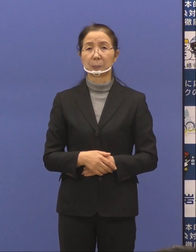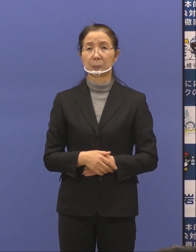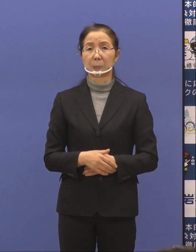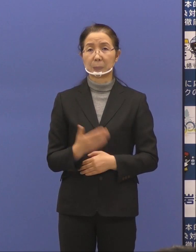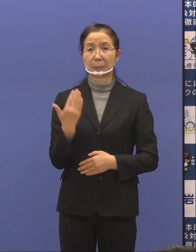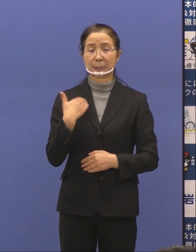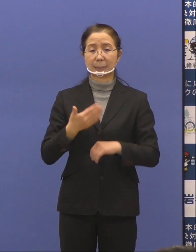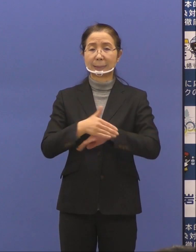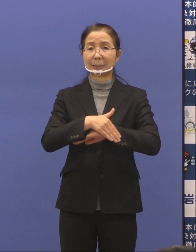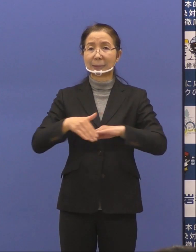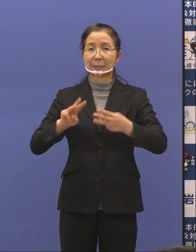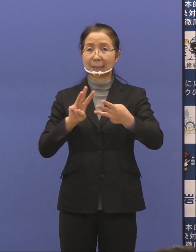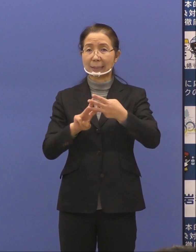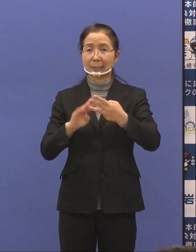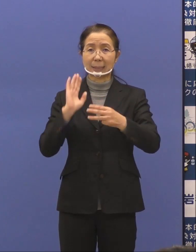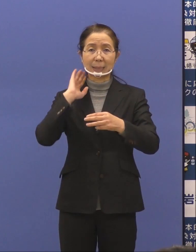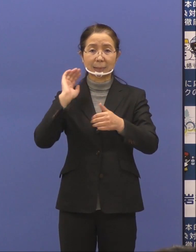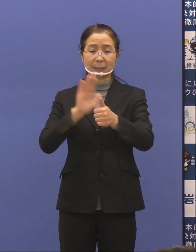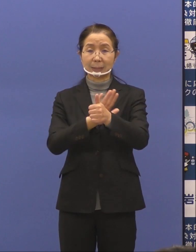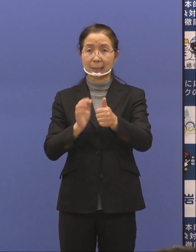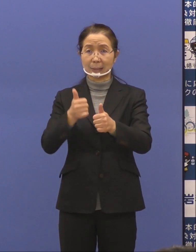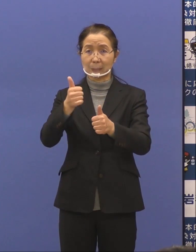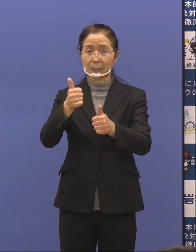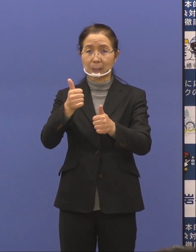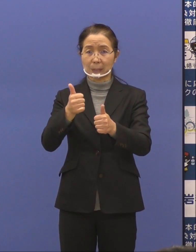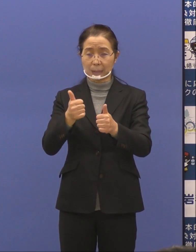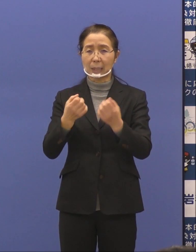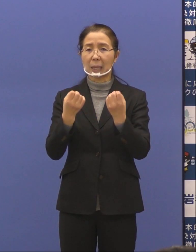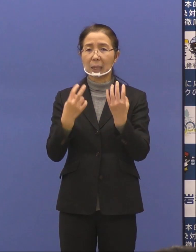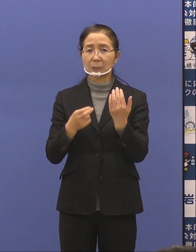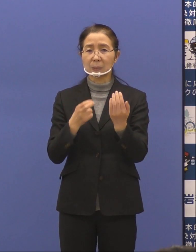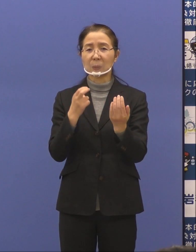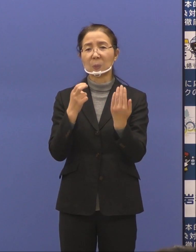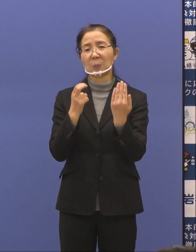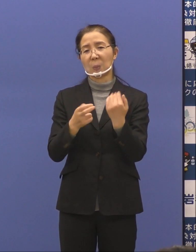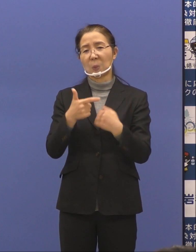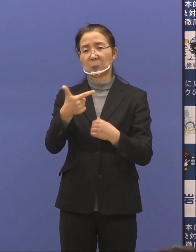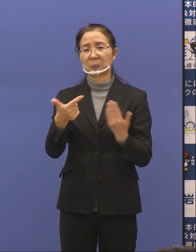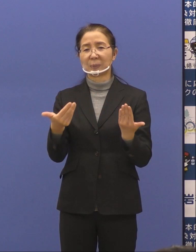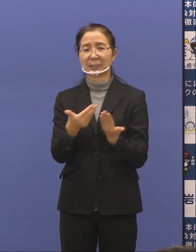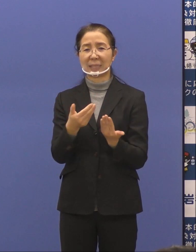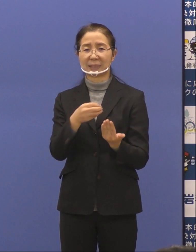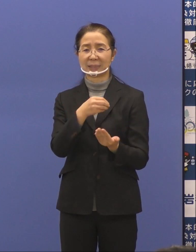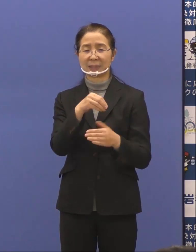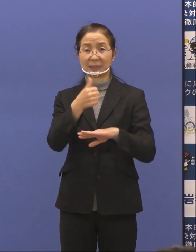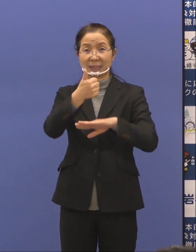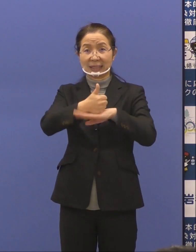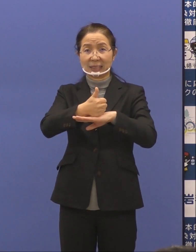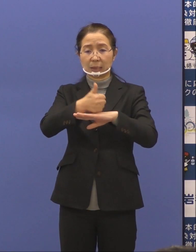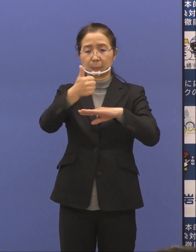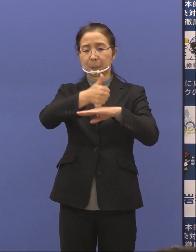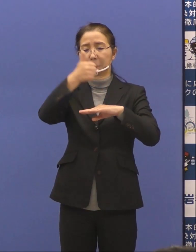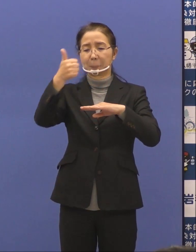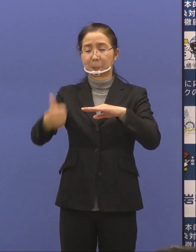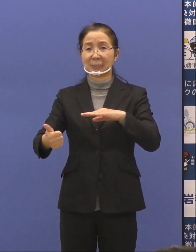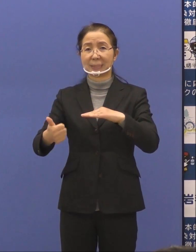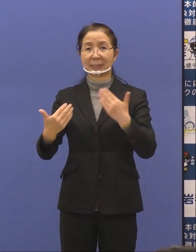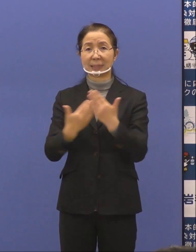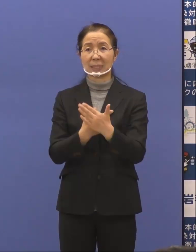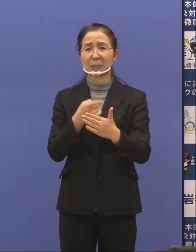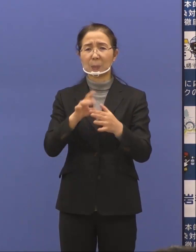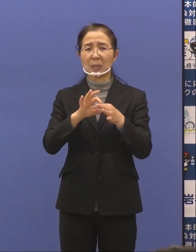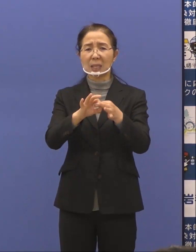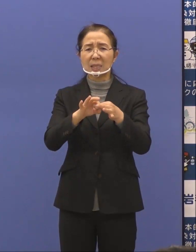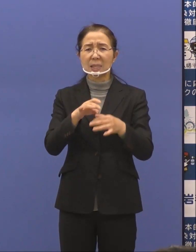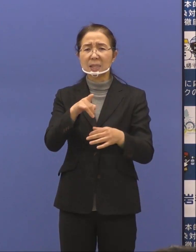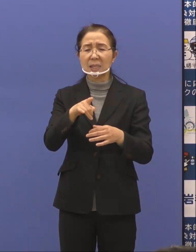田内閣の方で葉梨法務大臣が事実上の更迭ということになりましたけれども、更迭となったことを触れ自体の